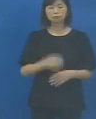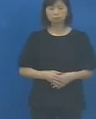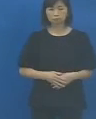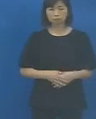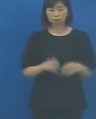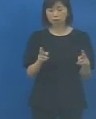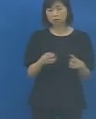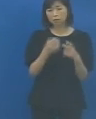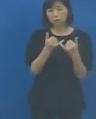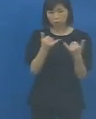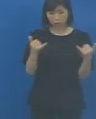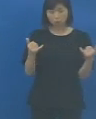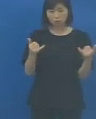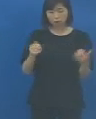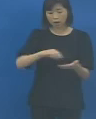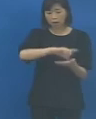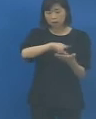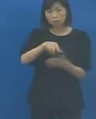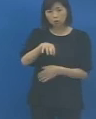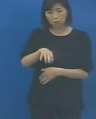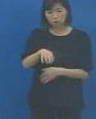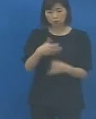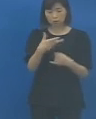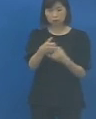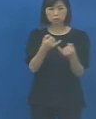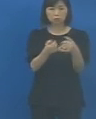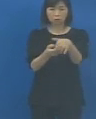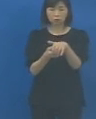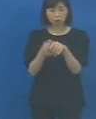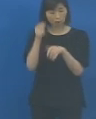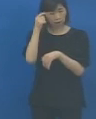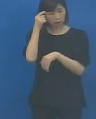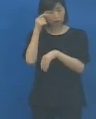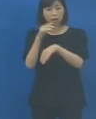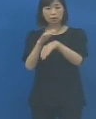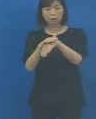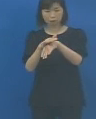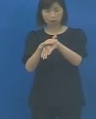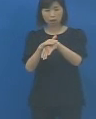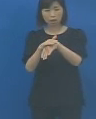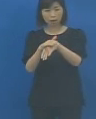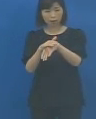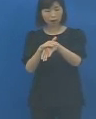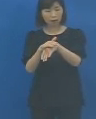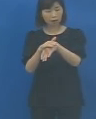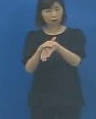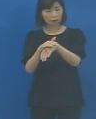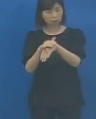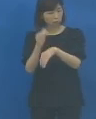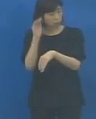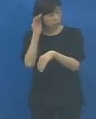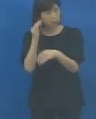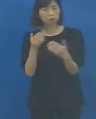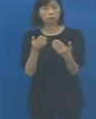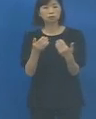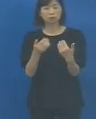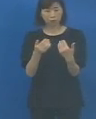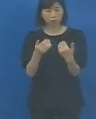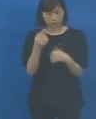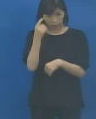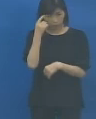家や地元の市町村のお考えなども聞いていかなければいけないと思います